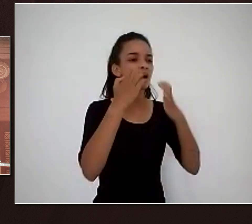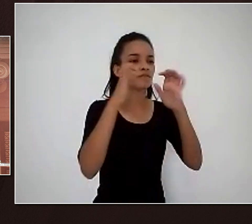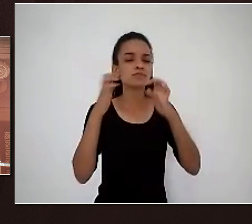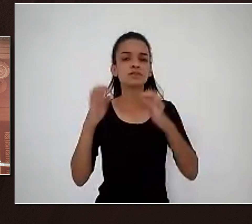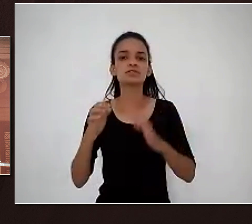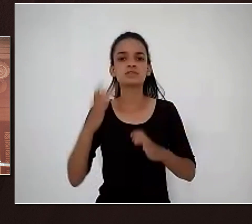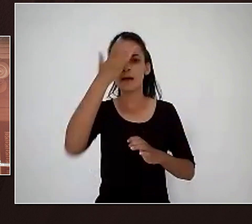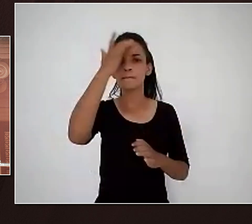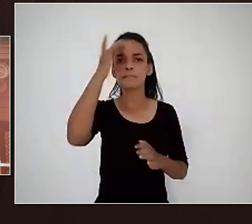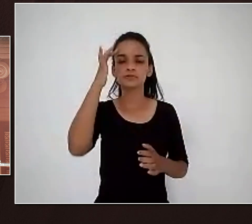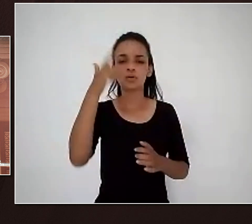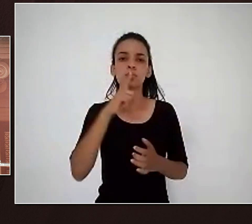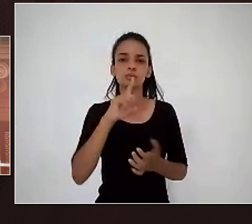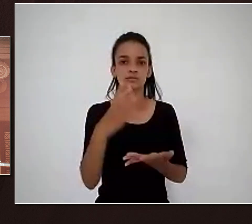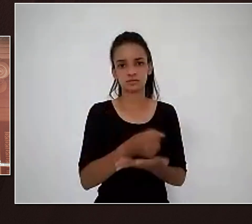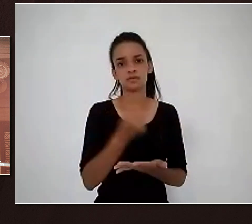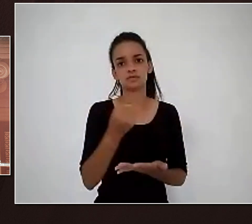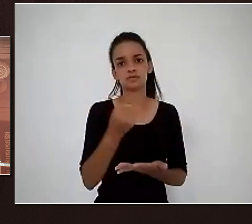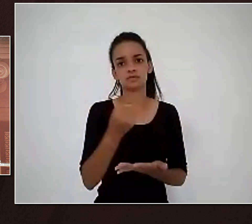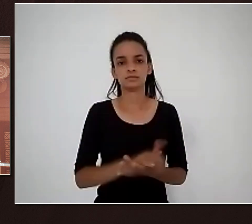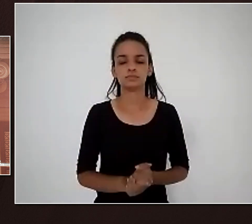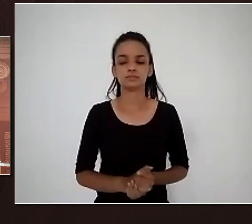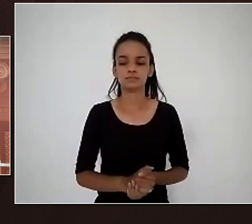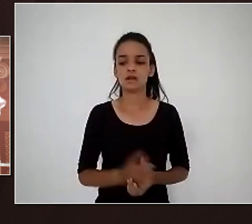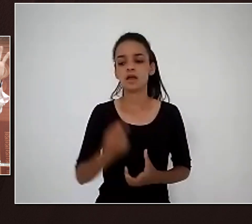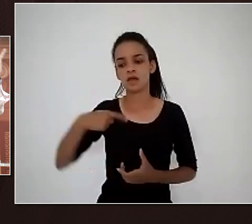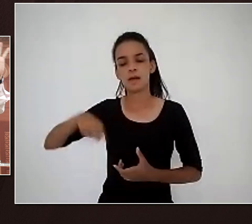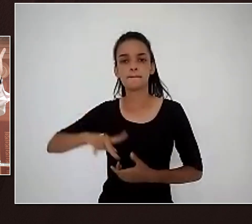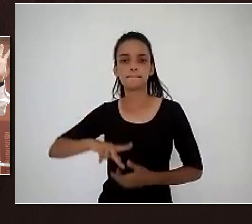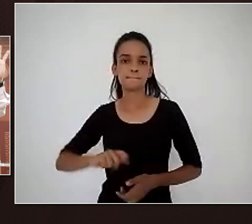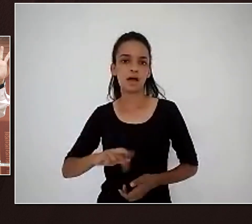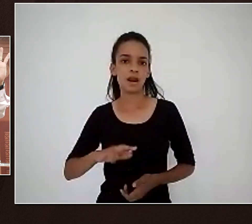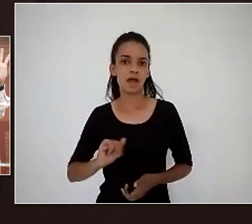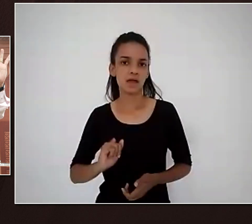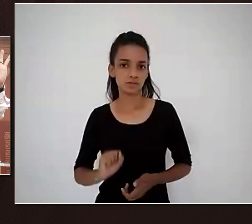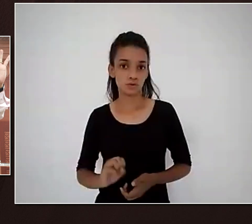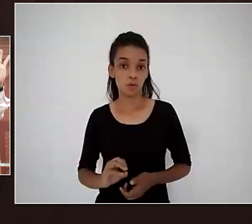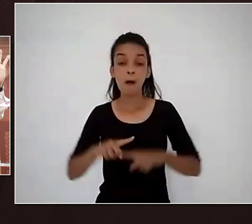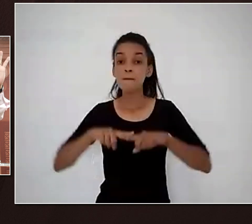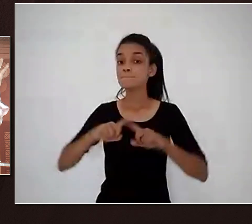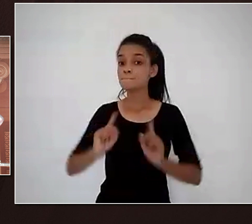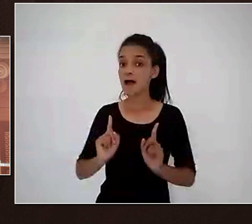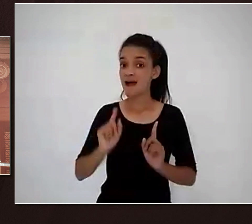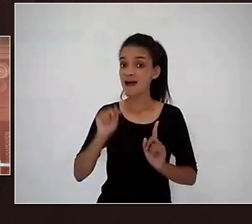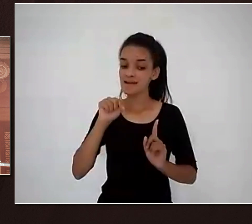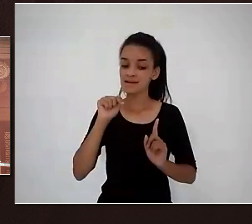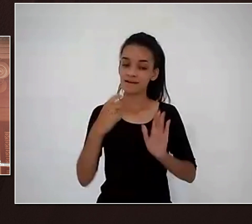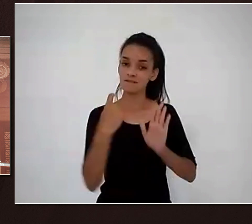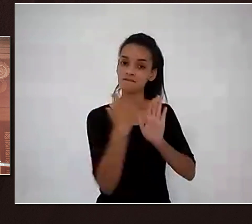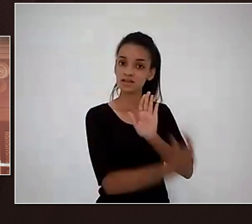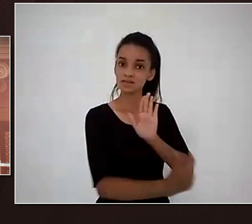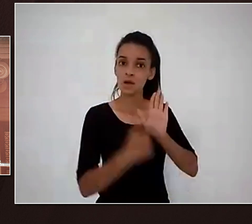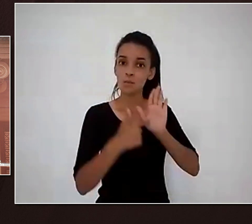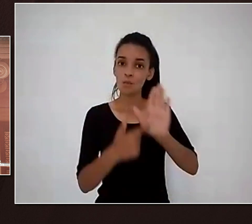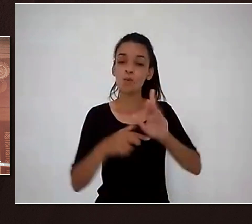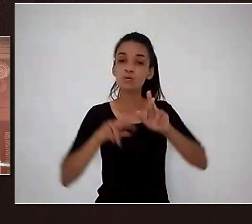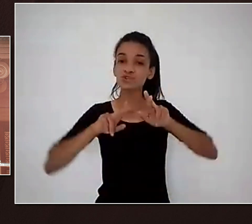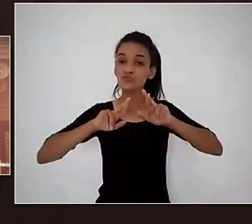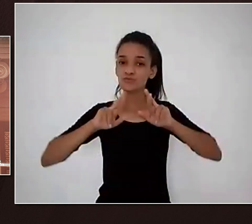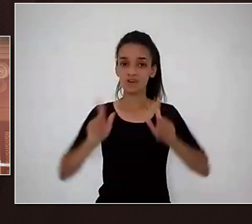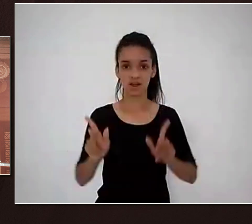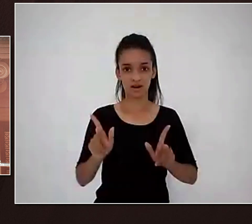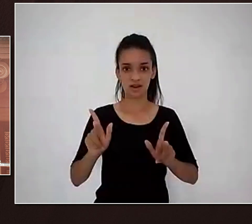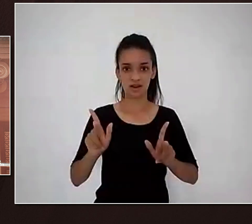Mas esse paraíso daqui não é esse paraíso de Lucas 16, tá? Esse paraíso aqui é